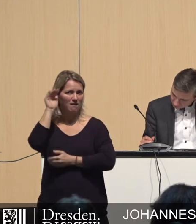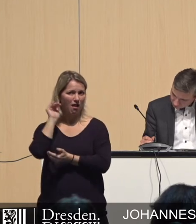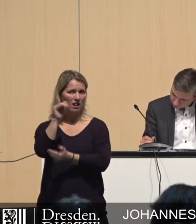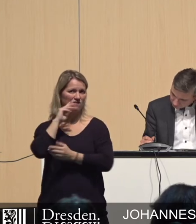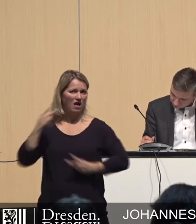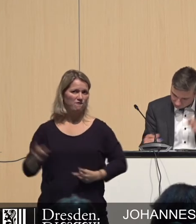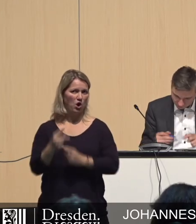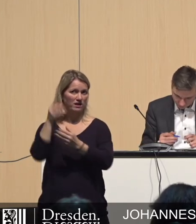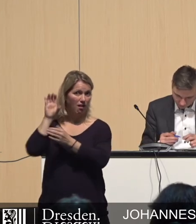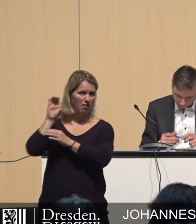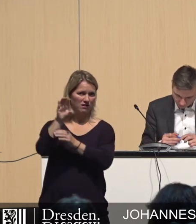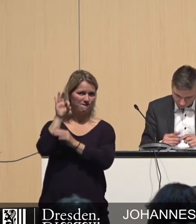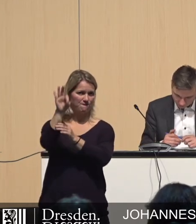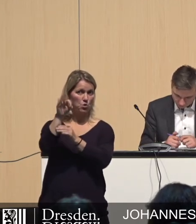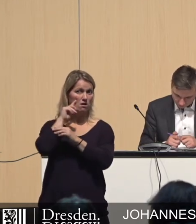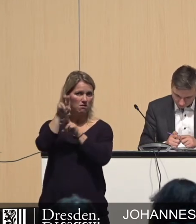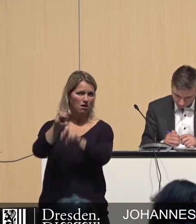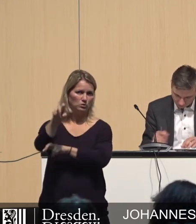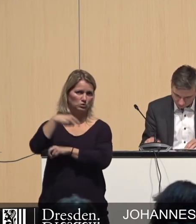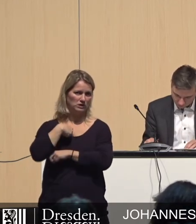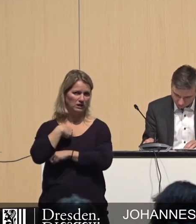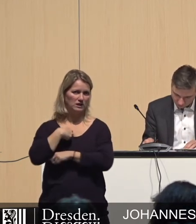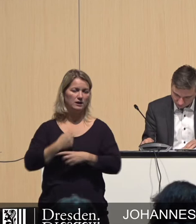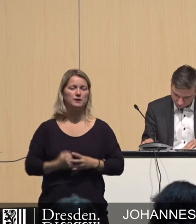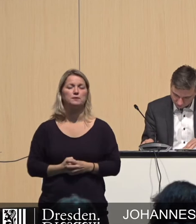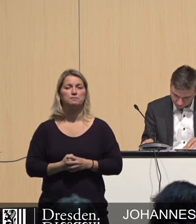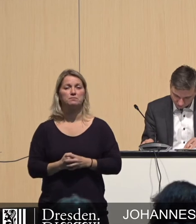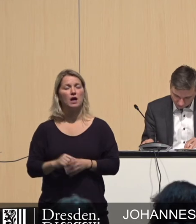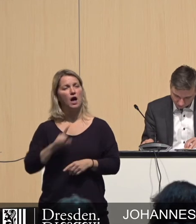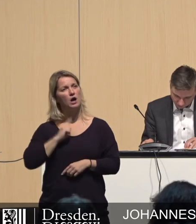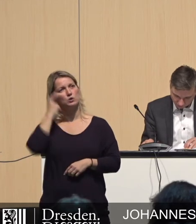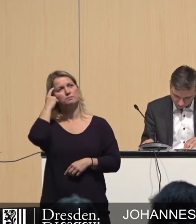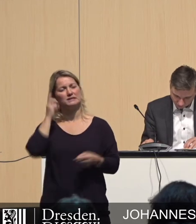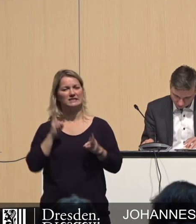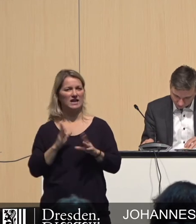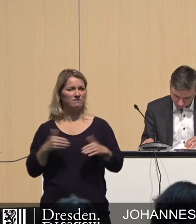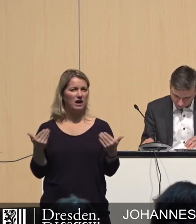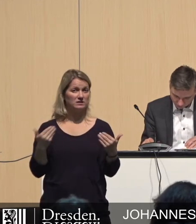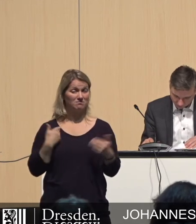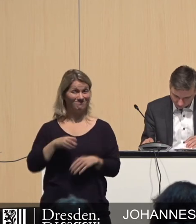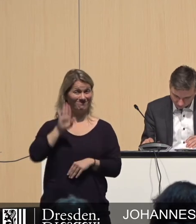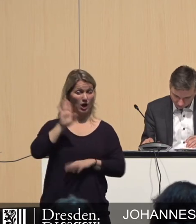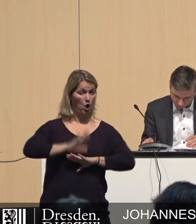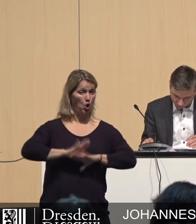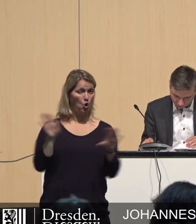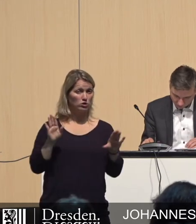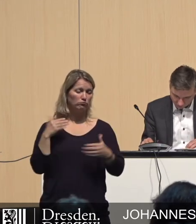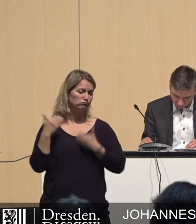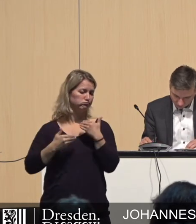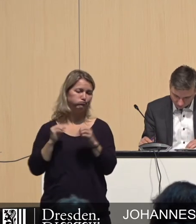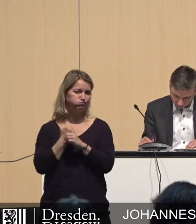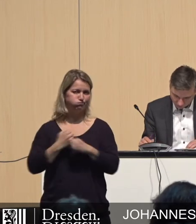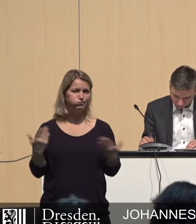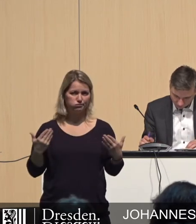Fördergeld auch da ist. Und wir brauchen, und das ist meine Überzeugung, dass es ohne das nicht gehen wird, wir brauchen